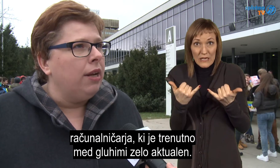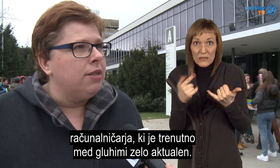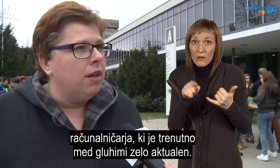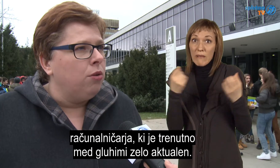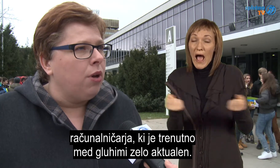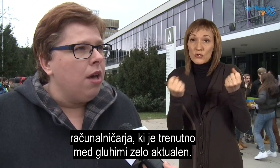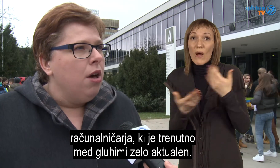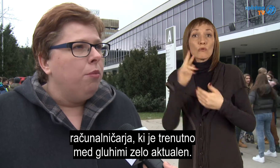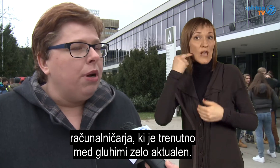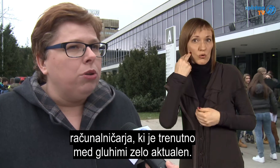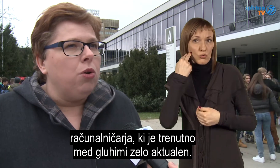aktualen.